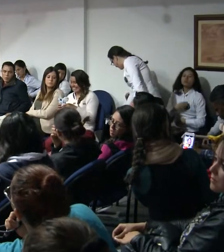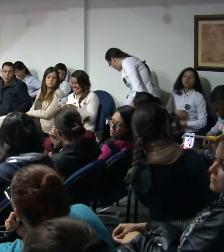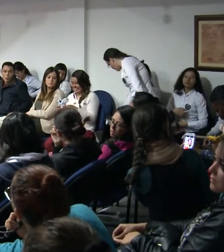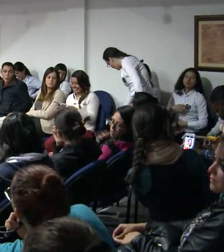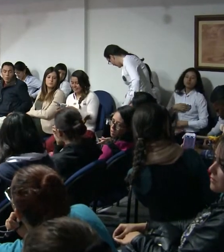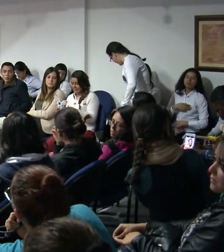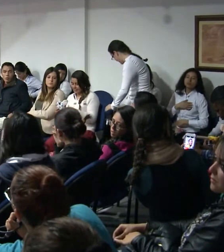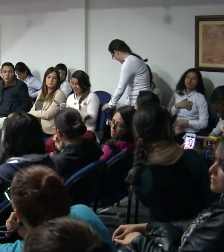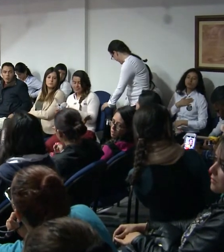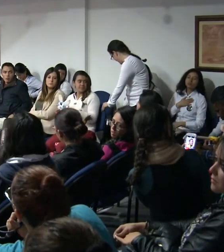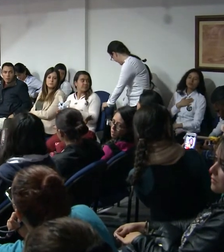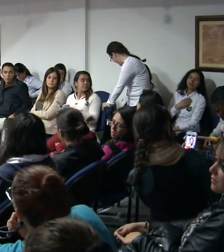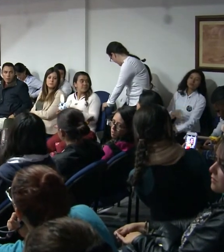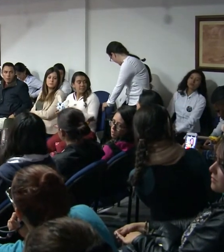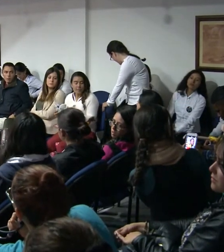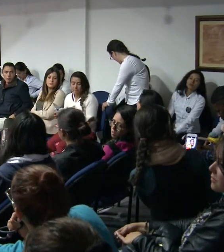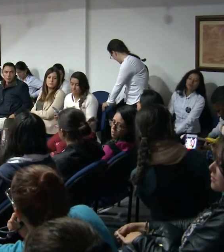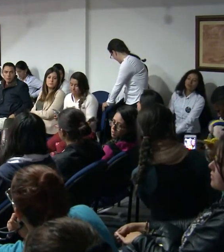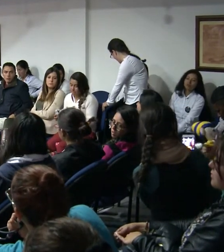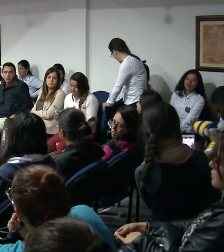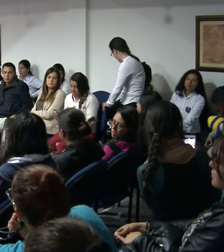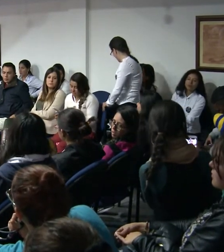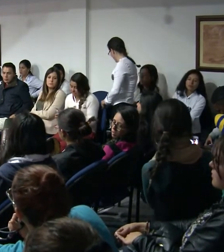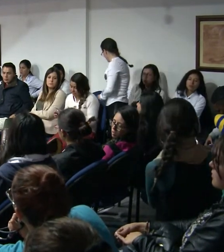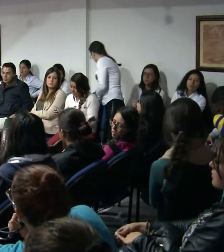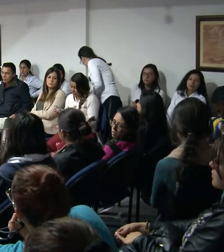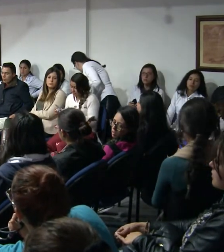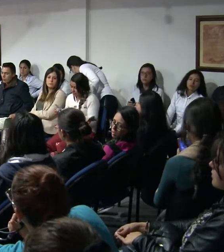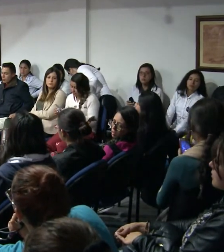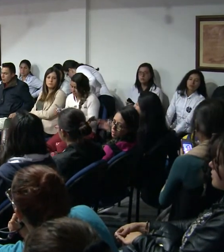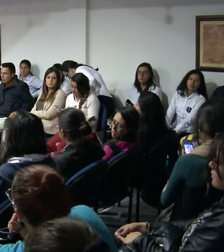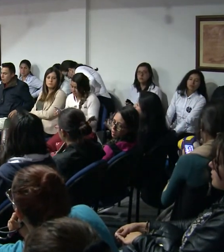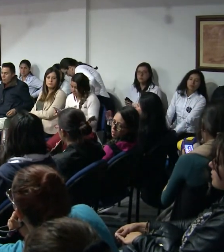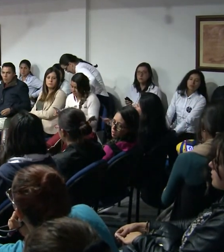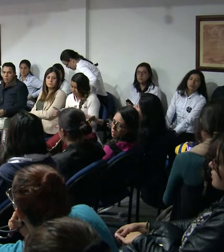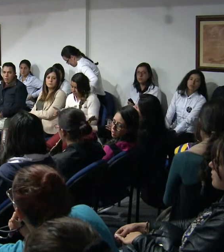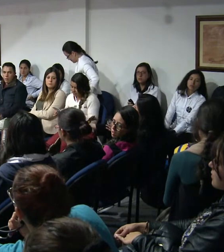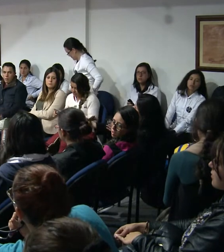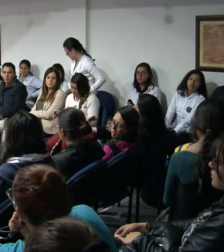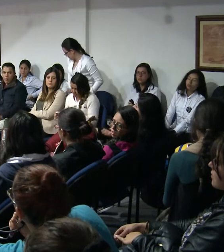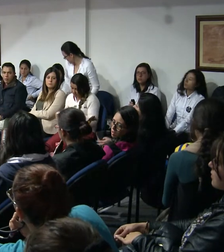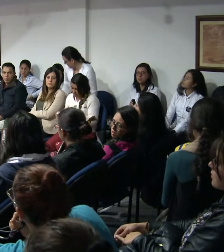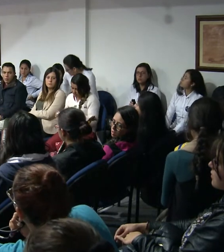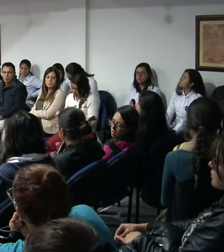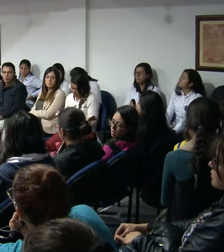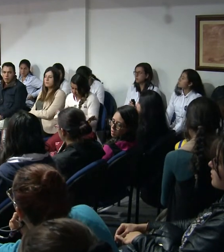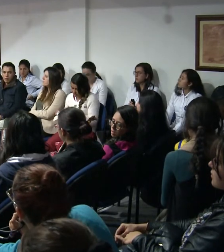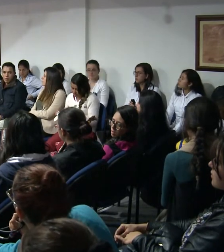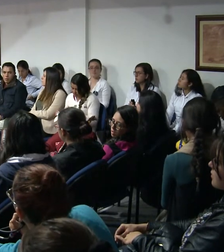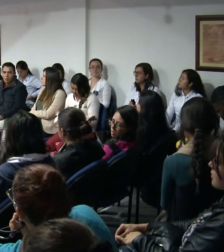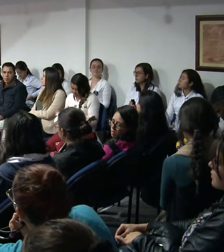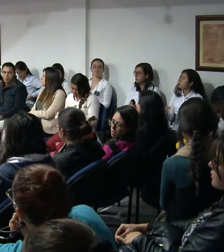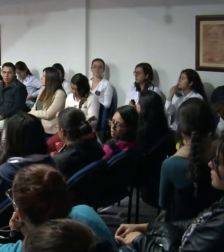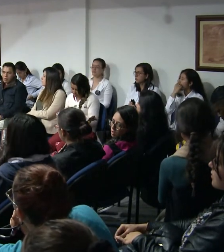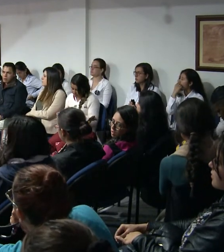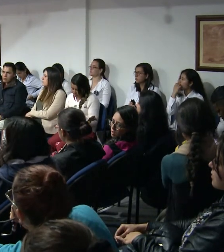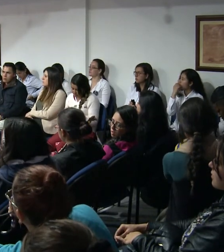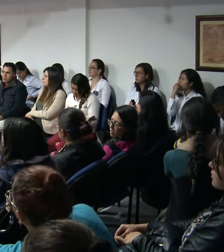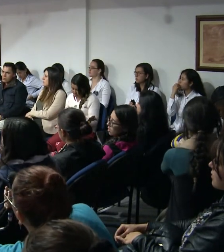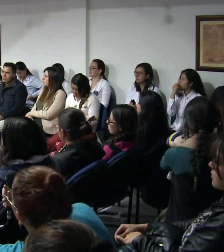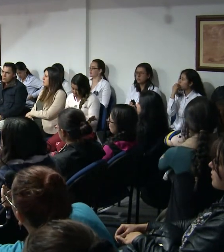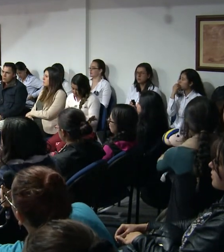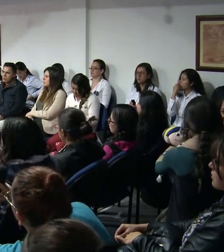¿no representó algún inconveniente los olores? Porque algunos sí eran como fuertes, entonces no fue como problemático.